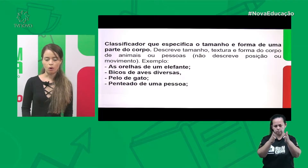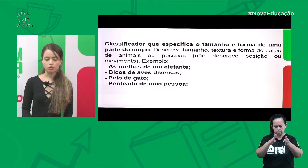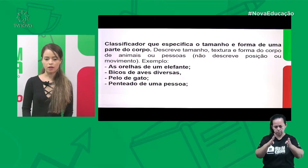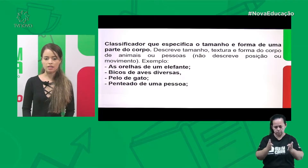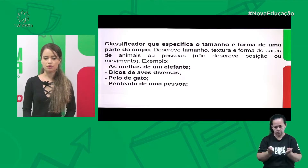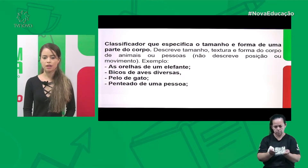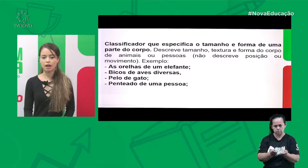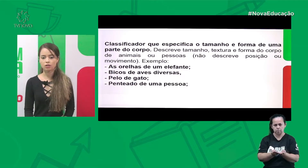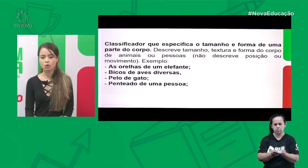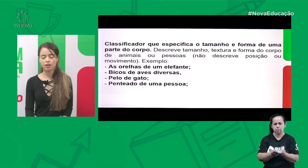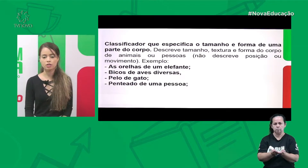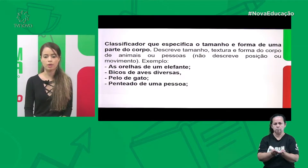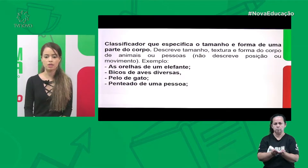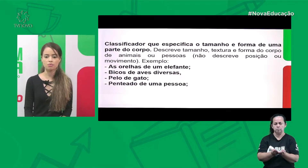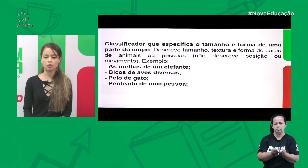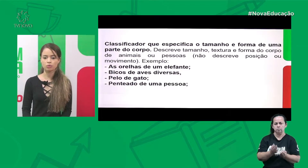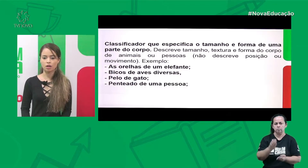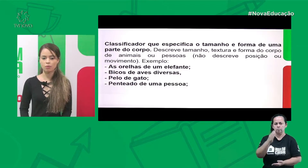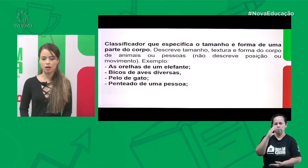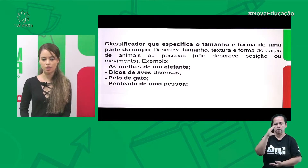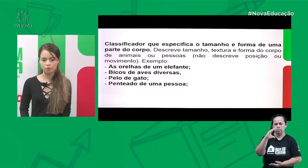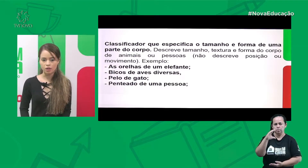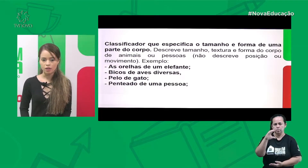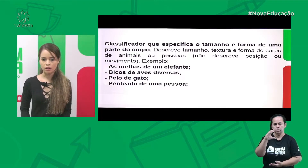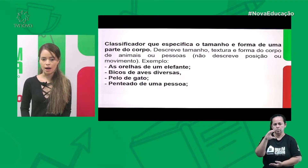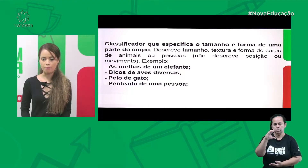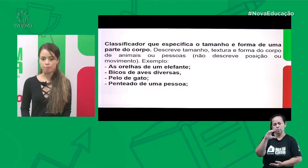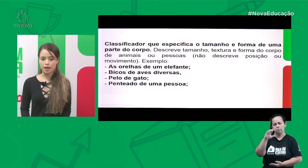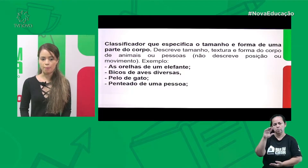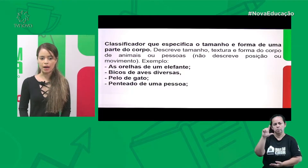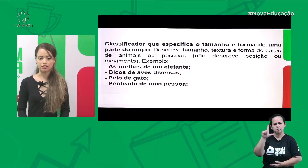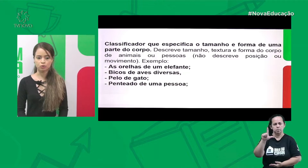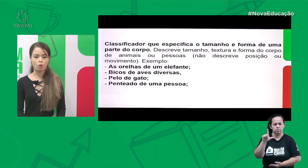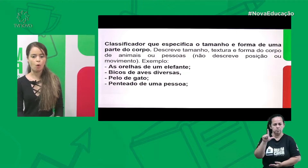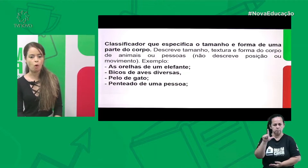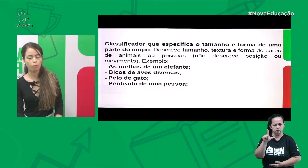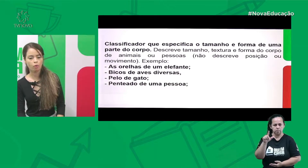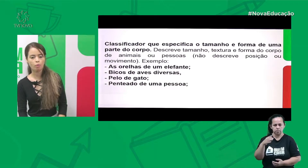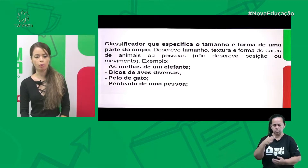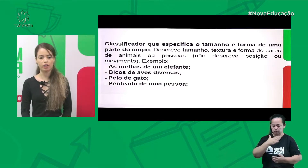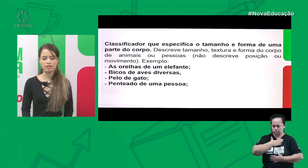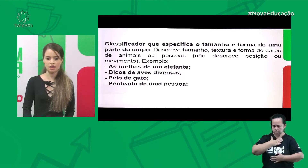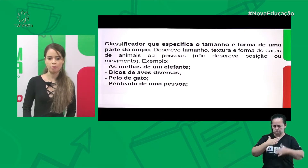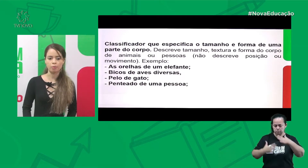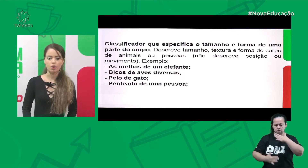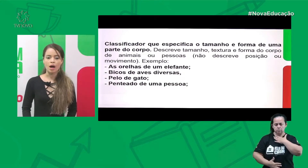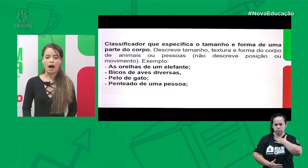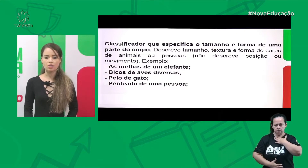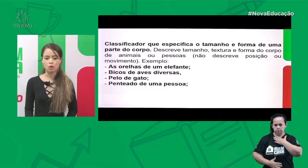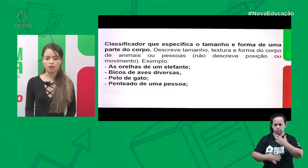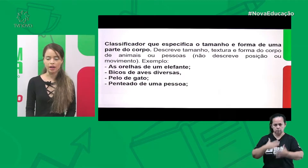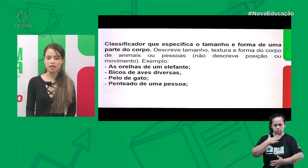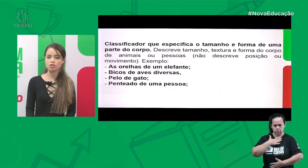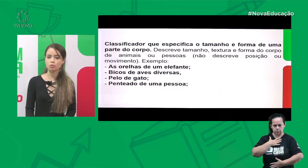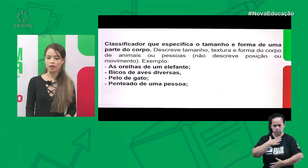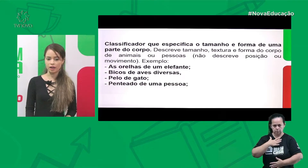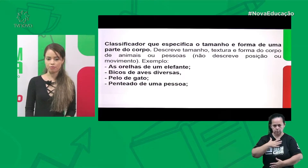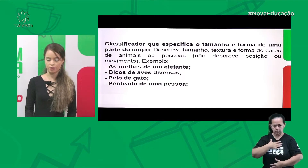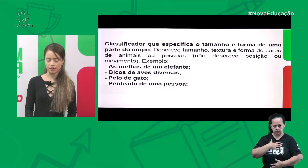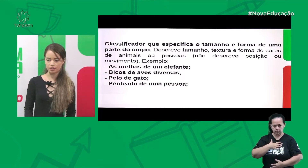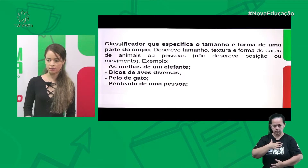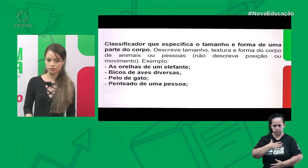O outro classificador que especifica o tamanho e a parte do corpo, como por exemplo, as orelhas de